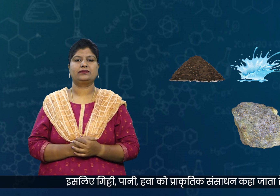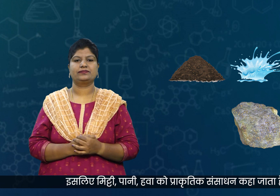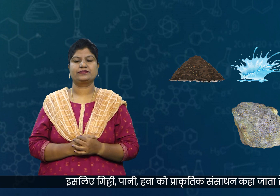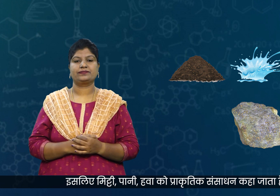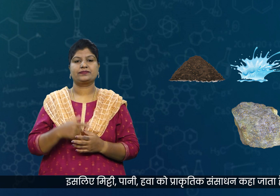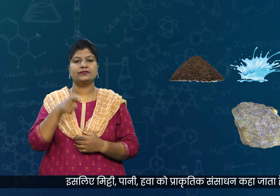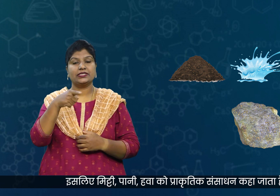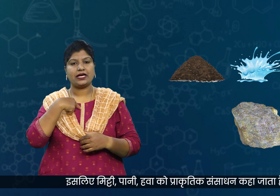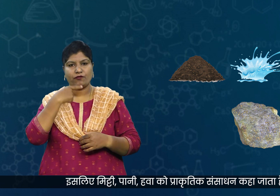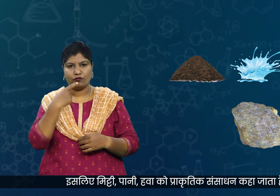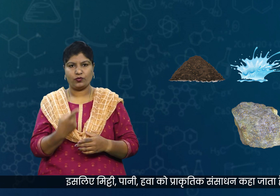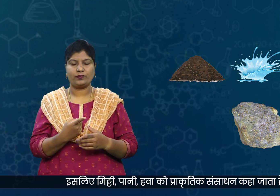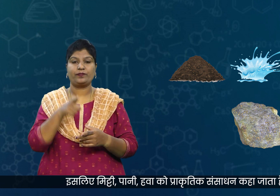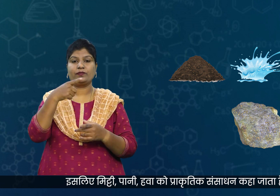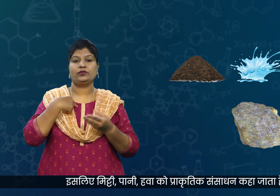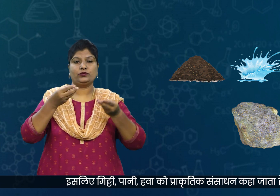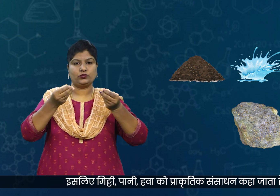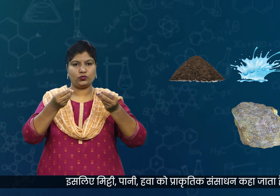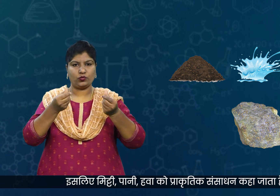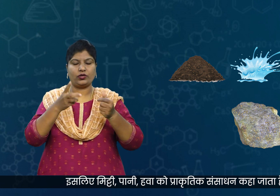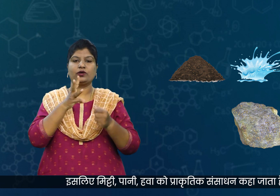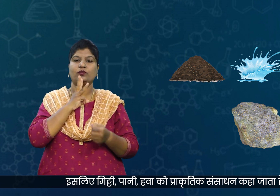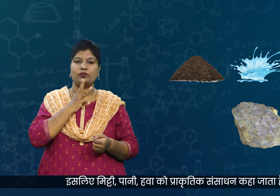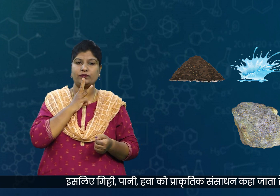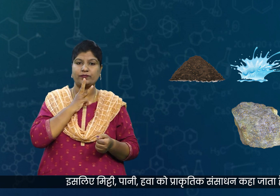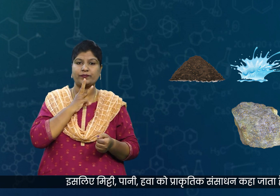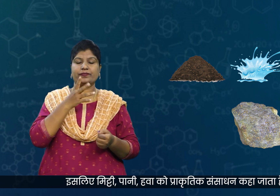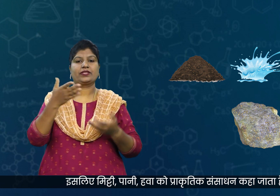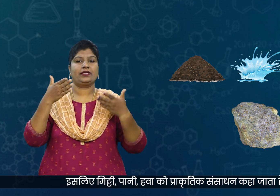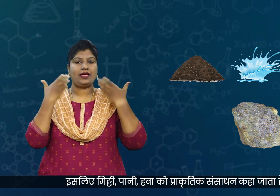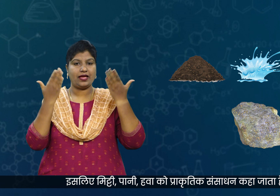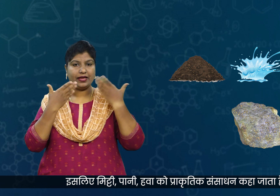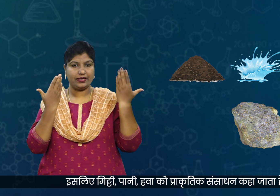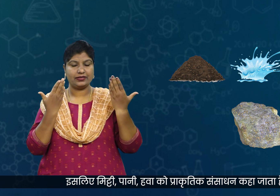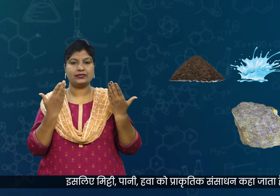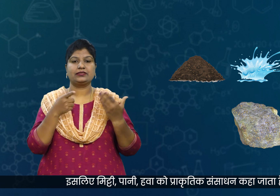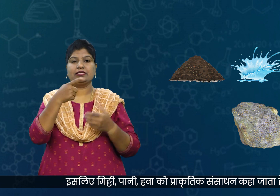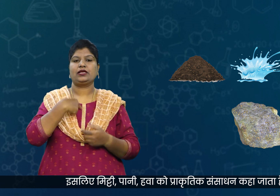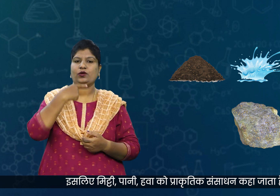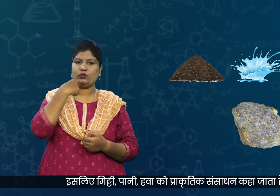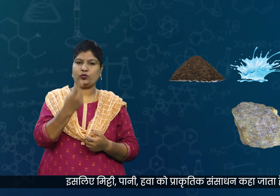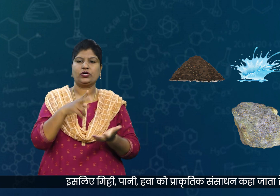इसलिए मिट्टी, पानी, हवा को प्राकृतिक संसाधन कहा जाता है।